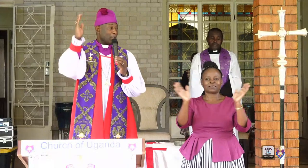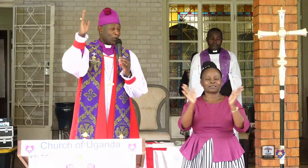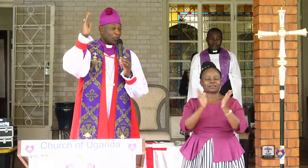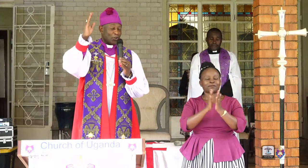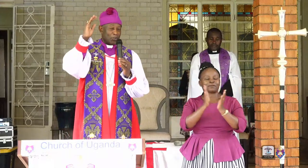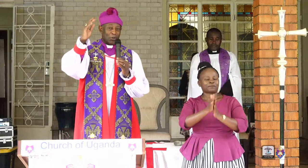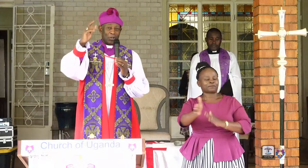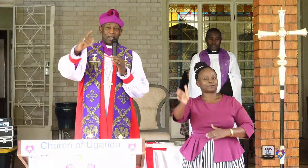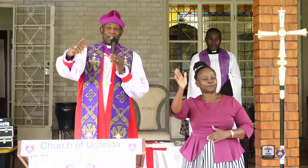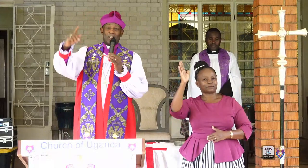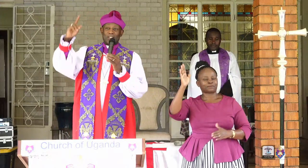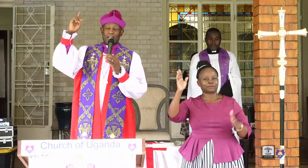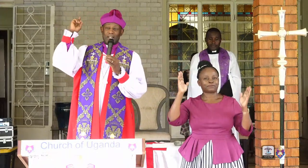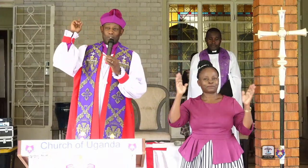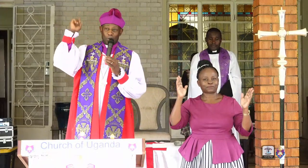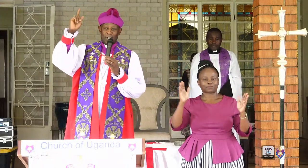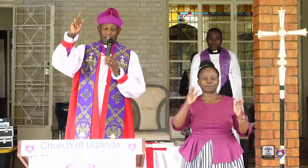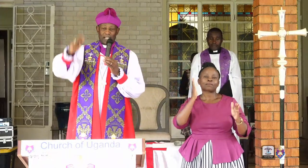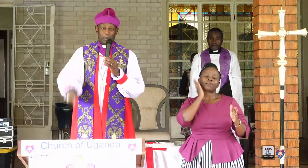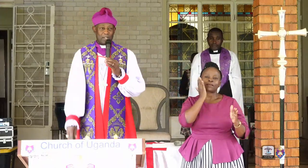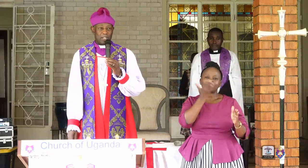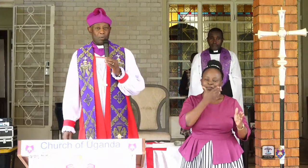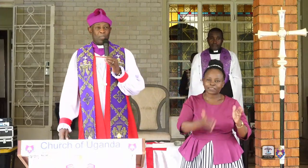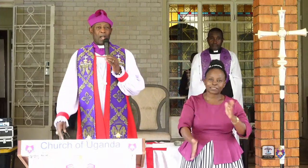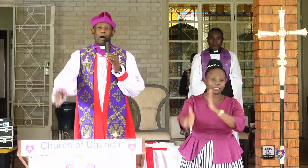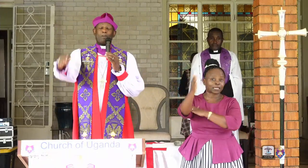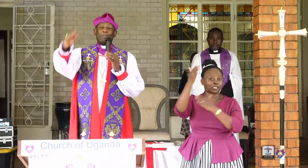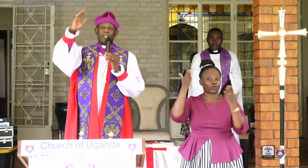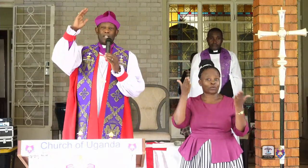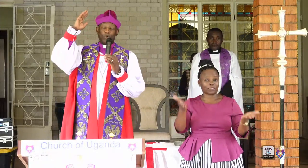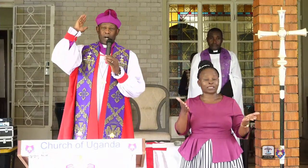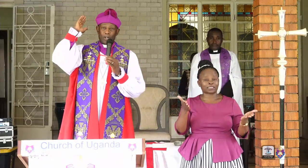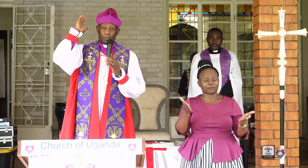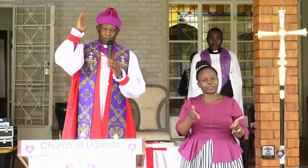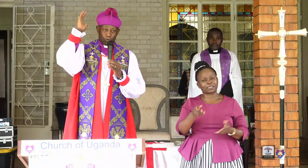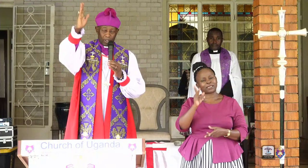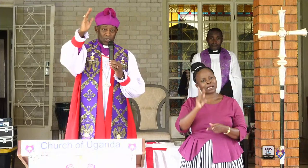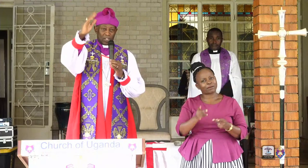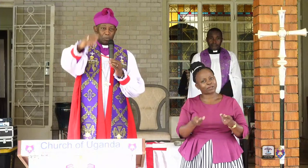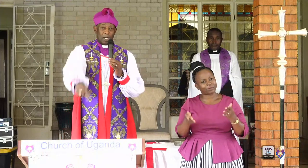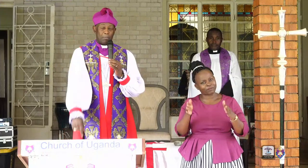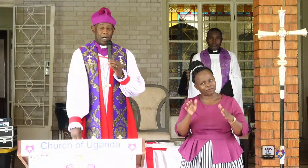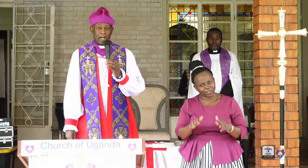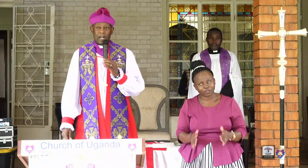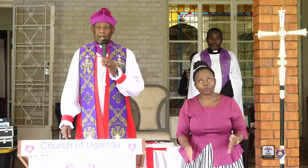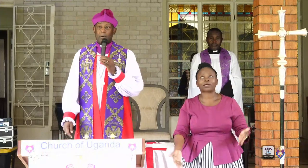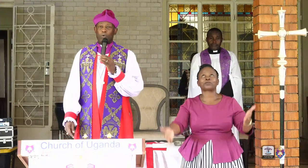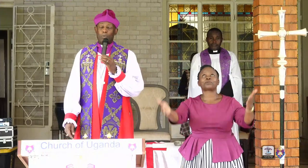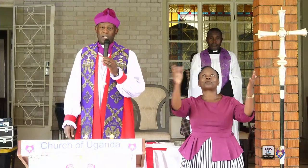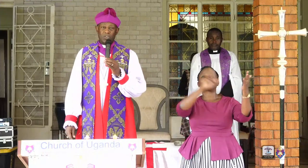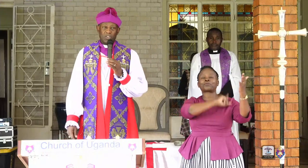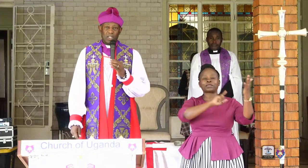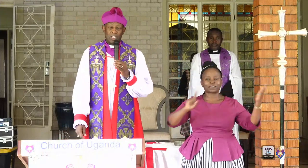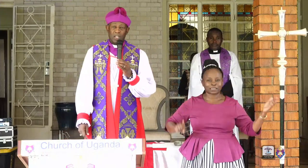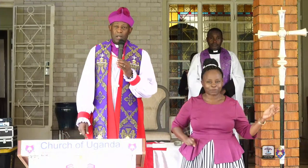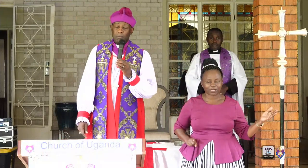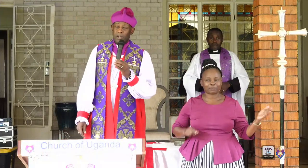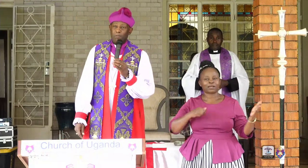yebazibwe nnyo kisa kya Katonda kyabaddewo abafiriddwa tubakwasiza Mukama